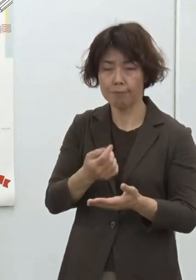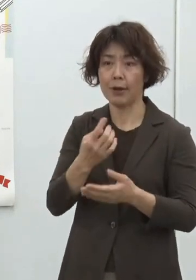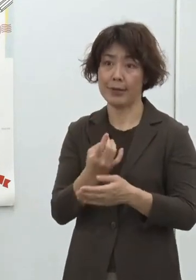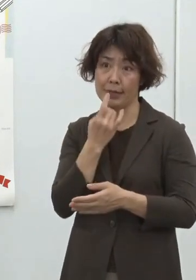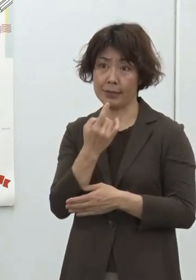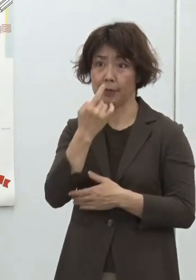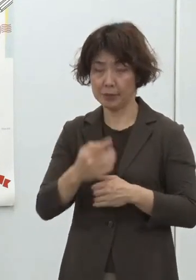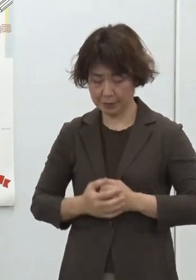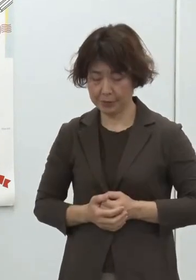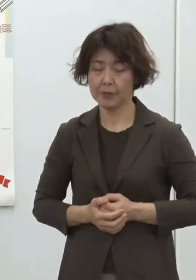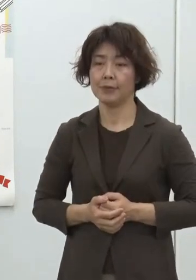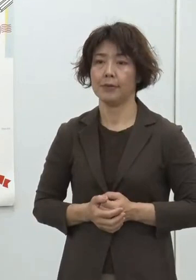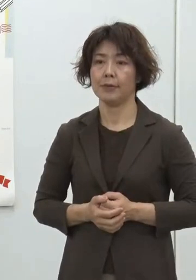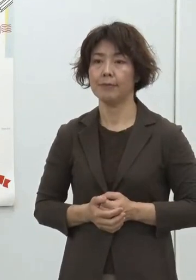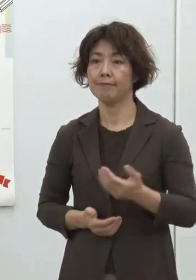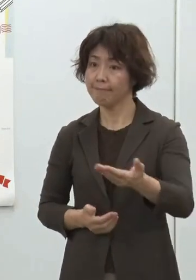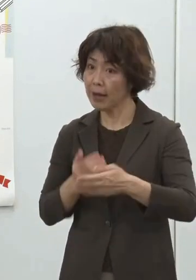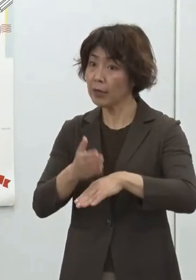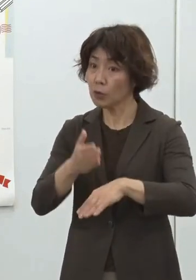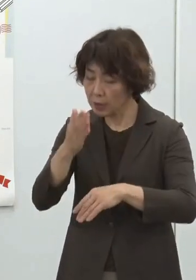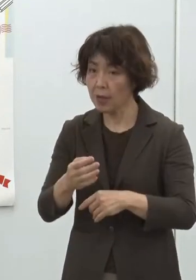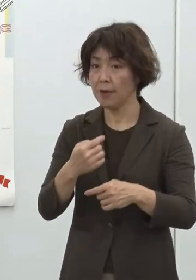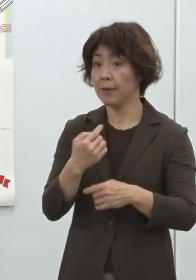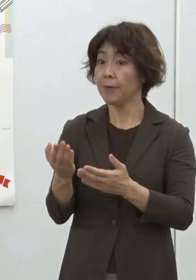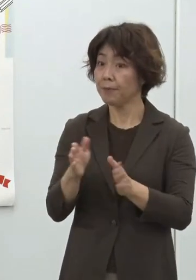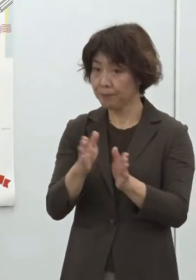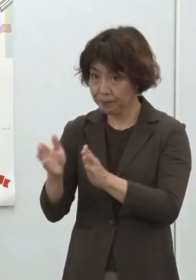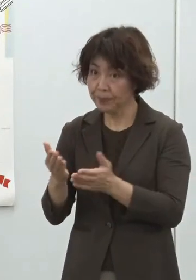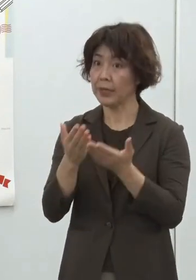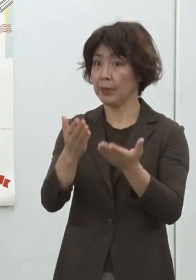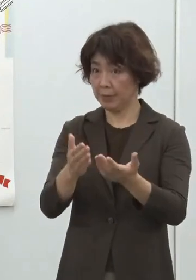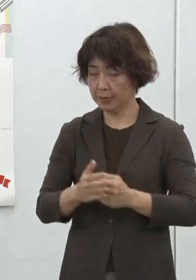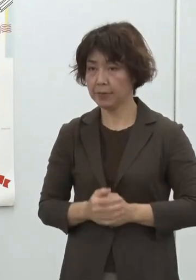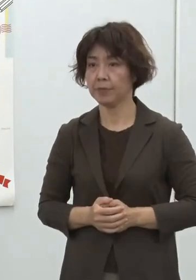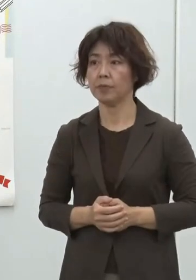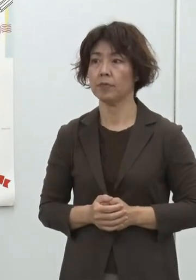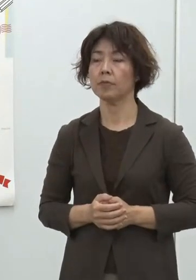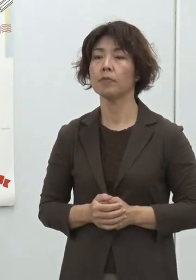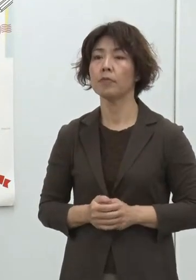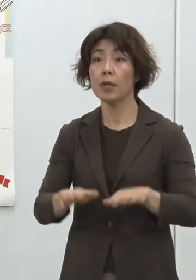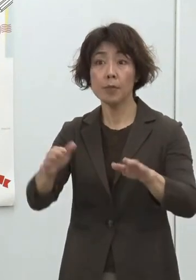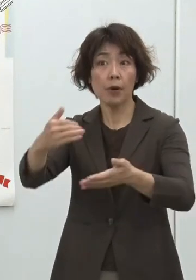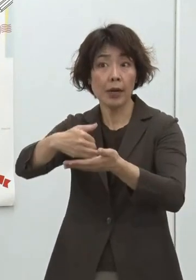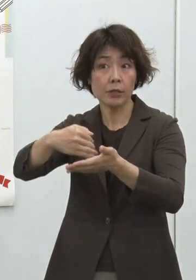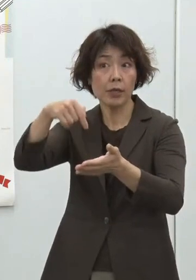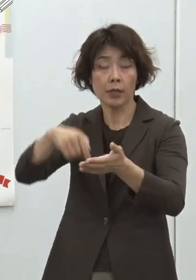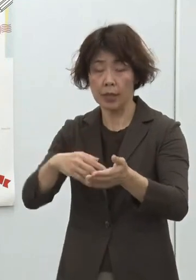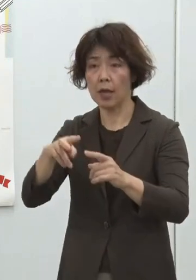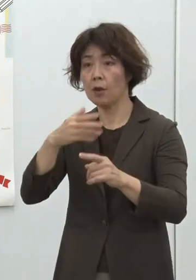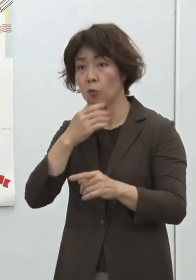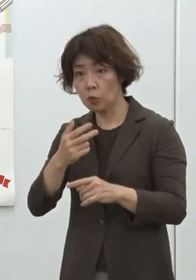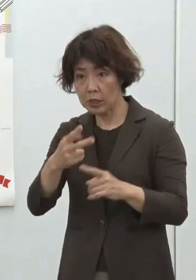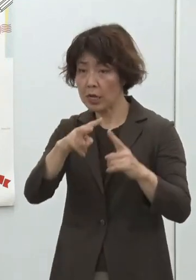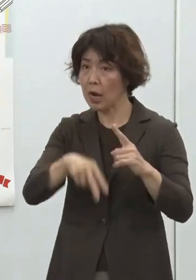。 ありがとうございます。続いてお伺いします。 はい、 お話の中で、福祉介護